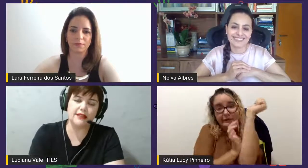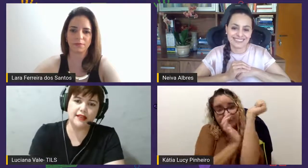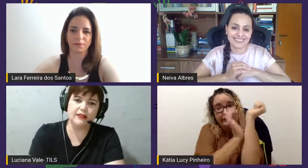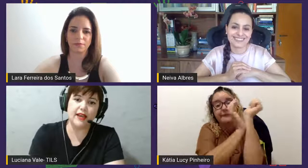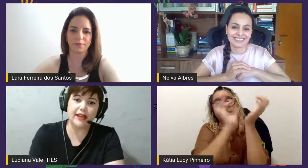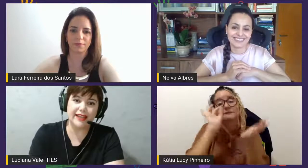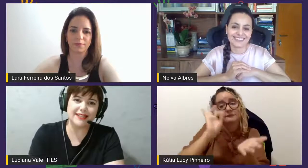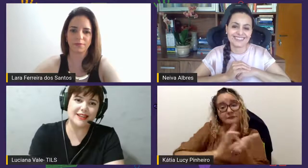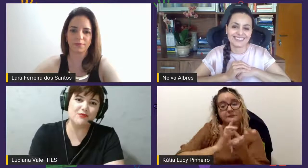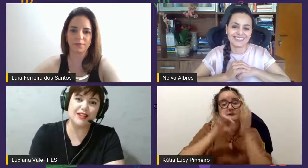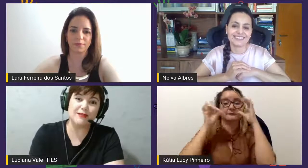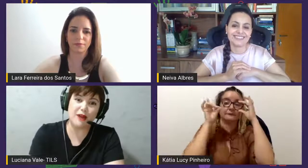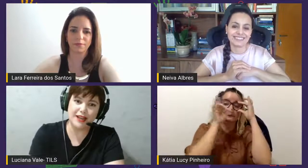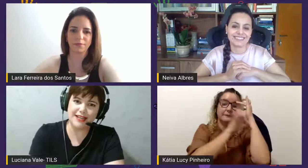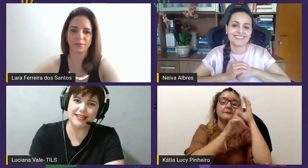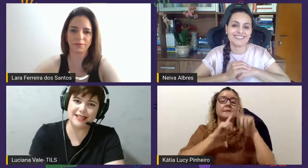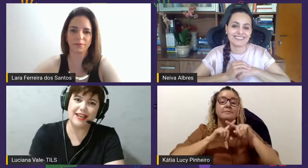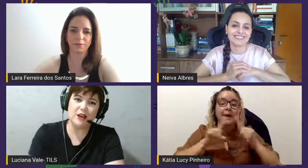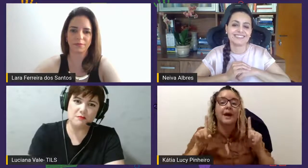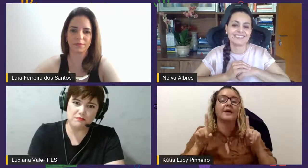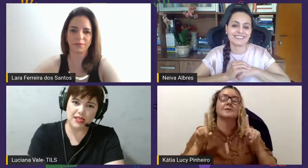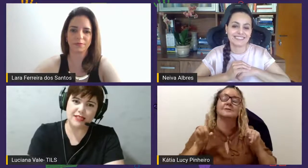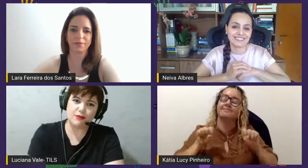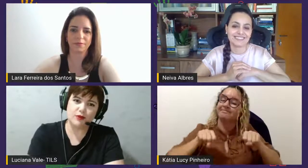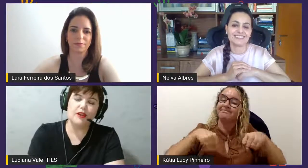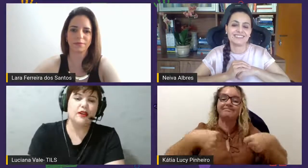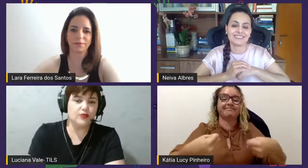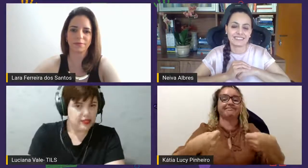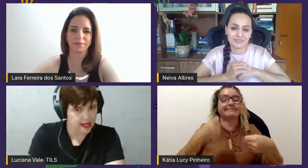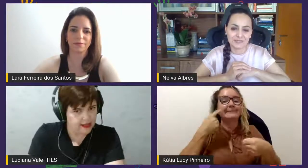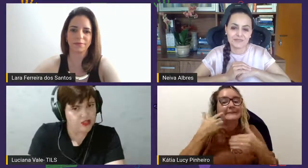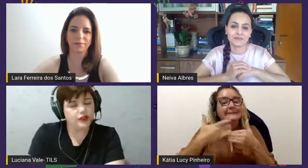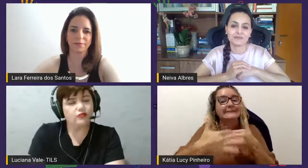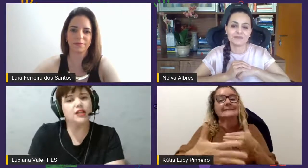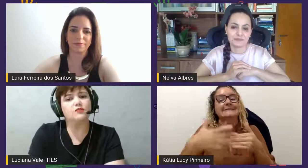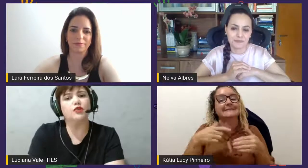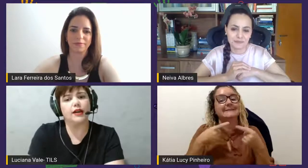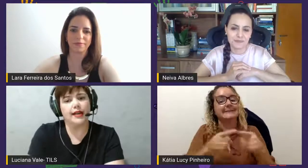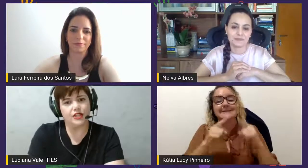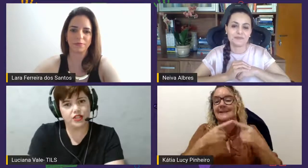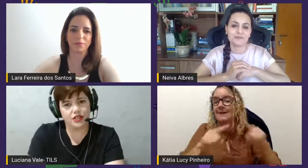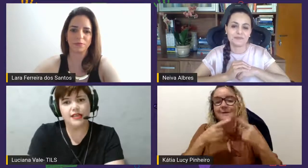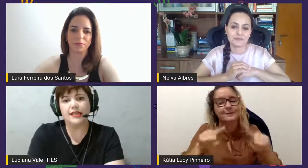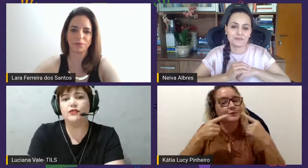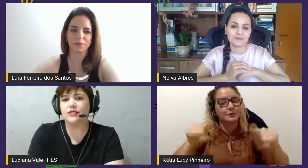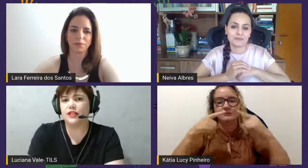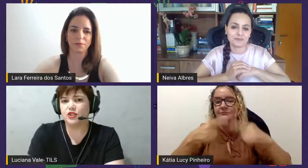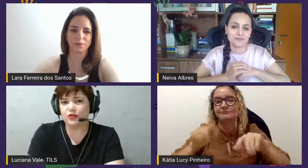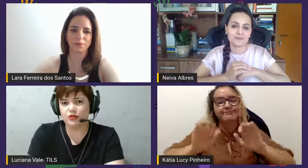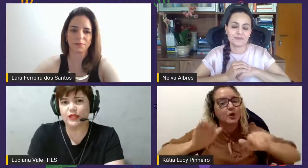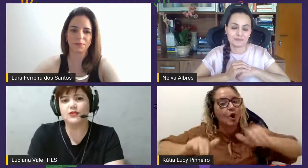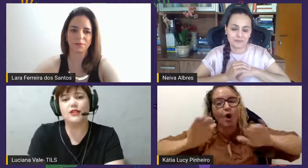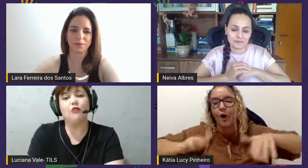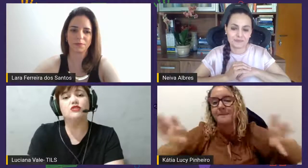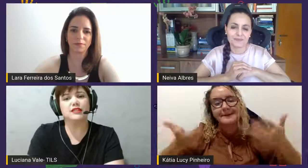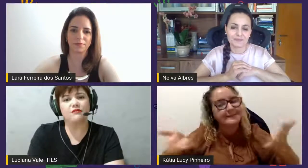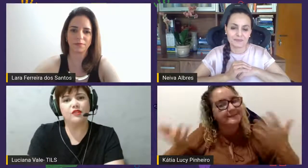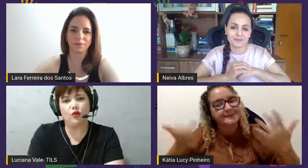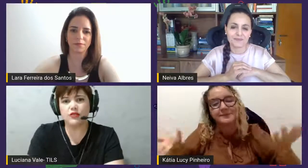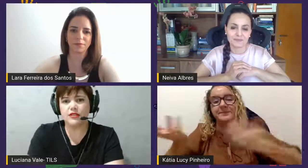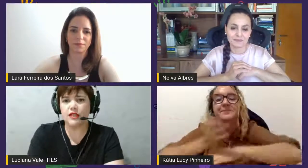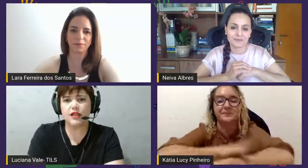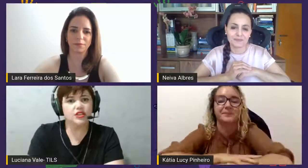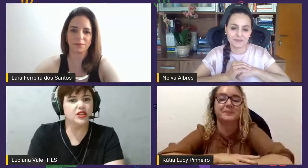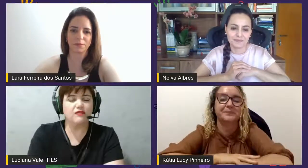É necessário que arregacemos as mangas mesmo. Eu sei da dificuldade burocrática, eu sei de tudo isso, que é um